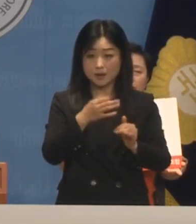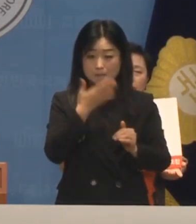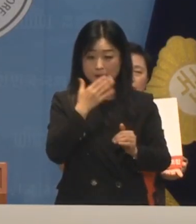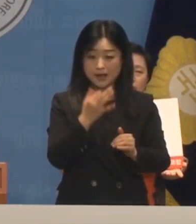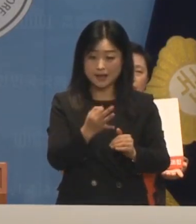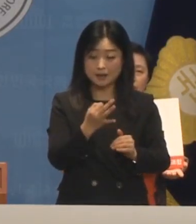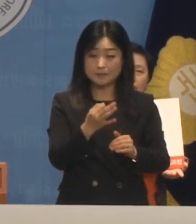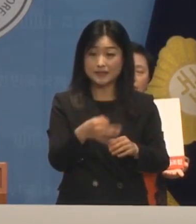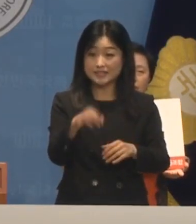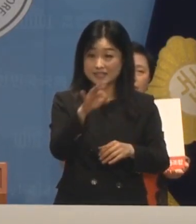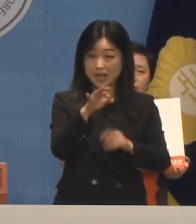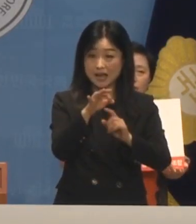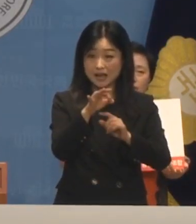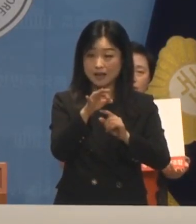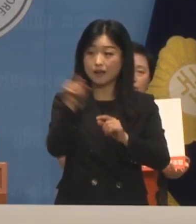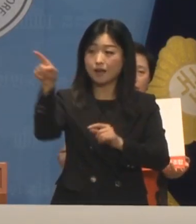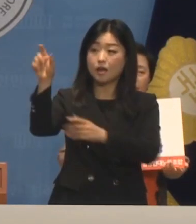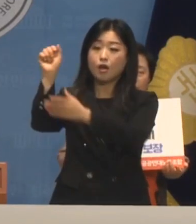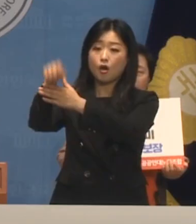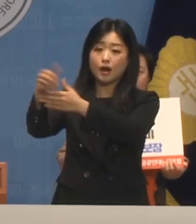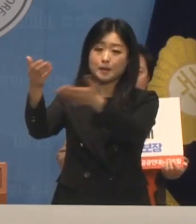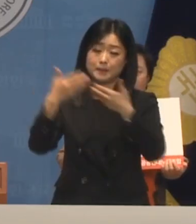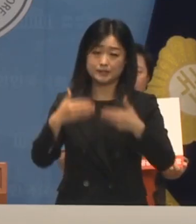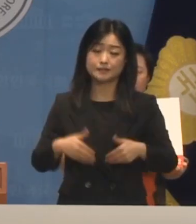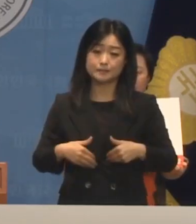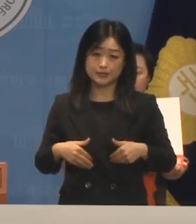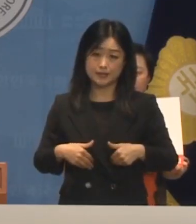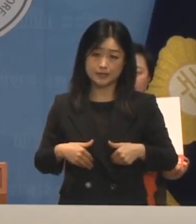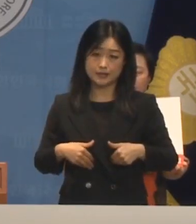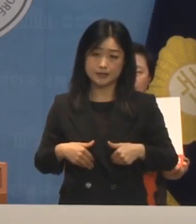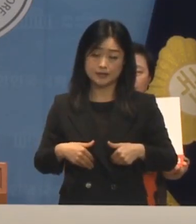결국 도로교통공단의 허락 없이는 안 된다고 합니다.